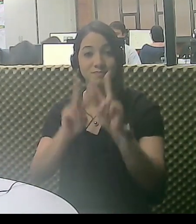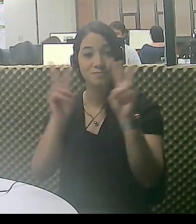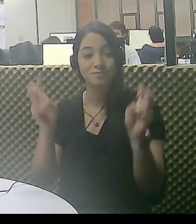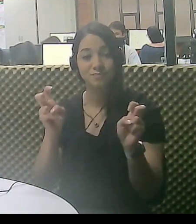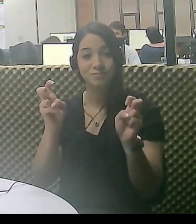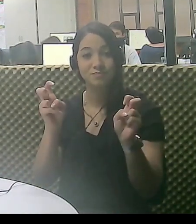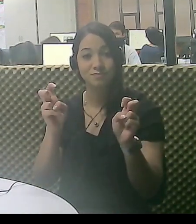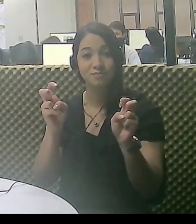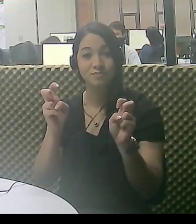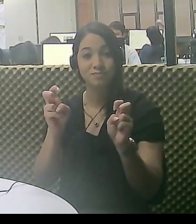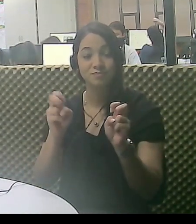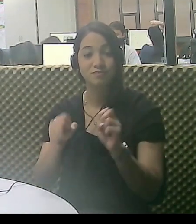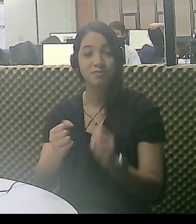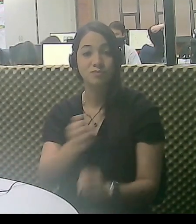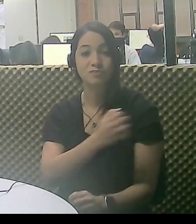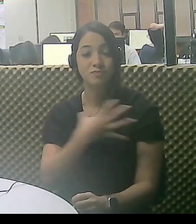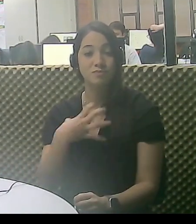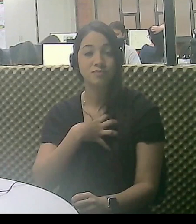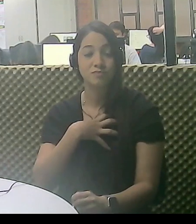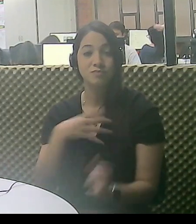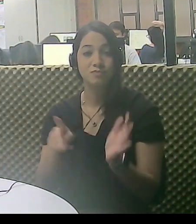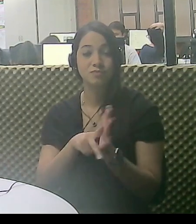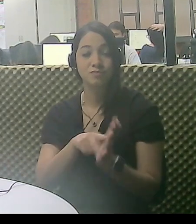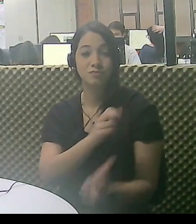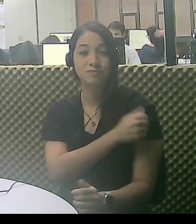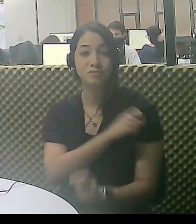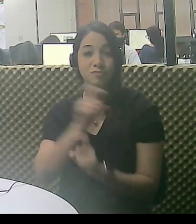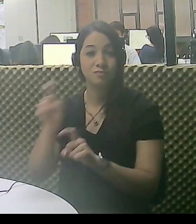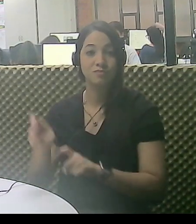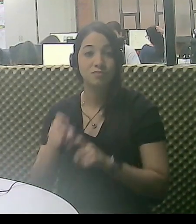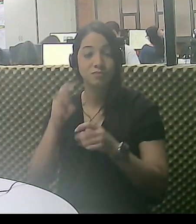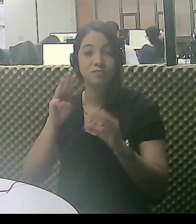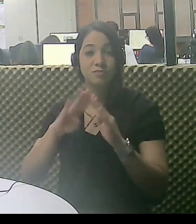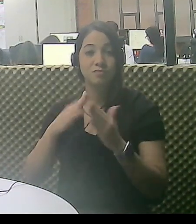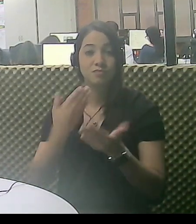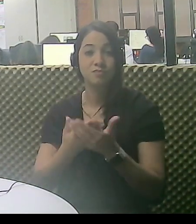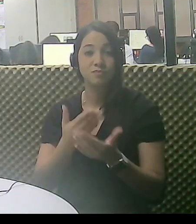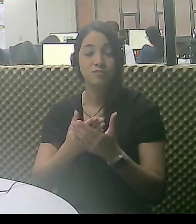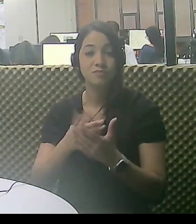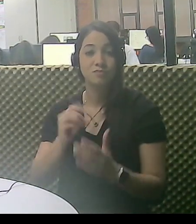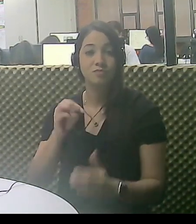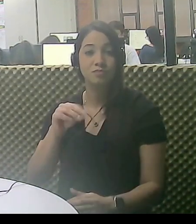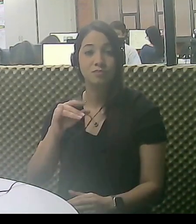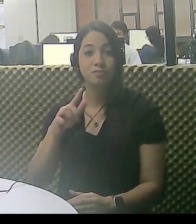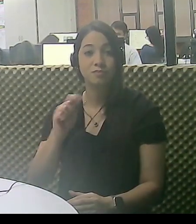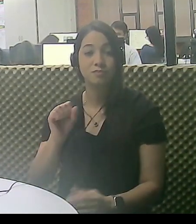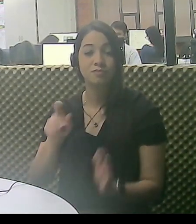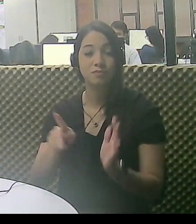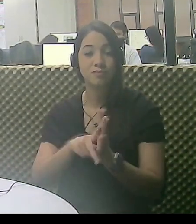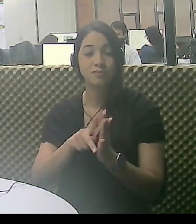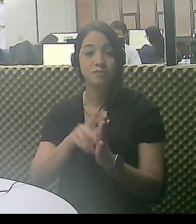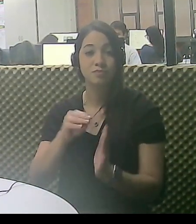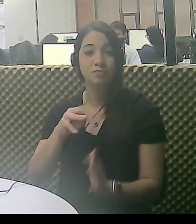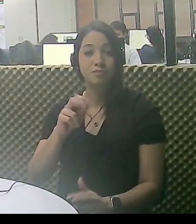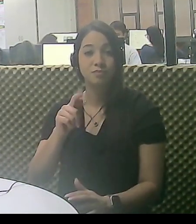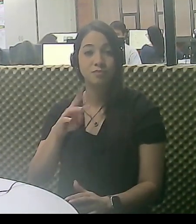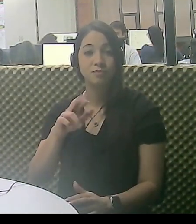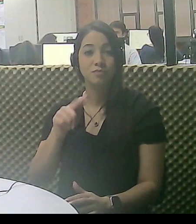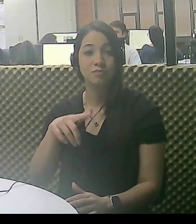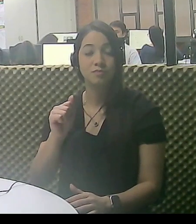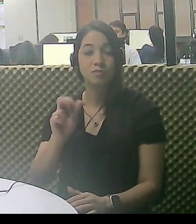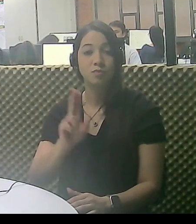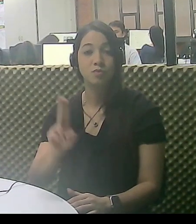A Identidade do Estudante do Campo, os alunos da Escola Municipal Domingas Camim, do Distrito de Miraporanga, abordaram o